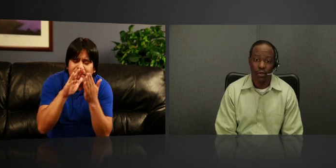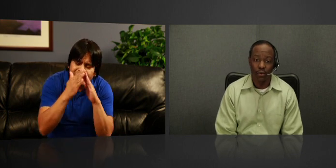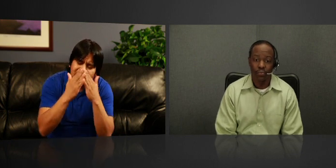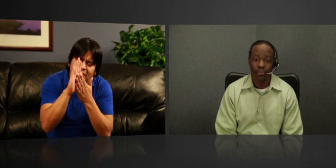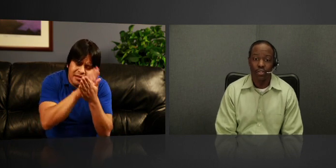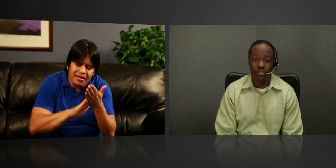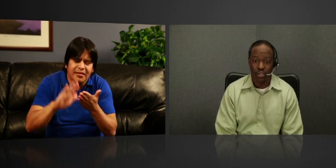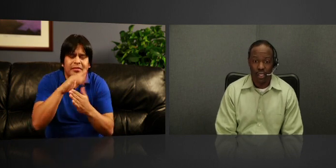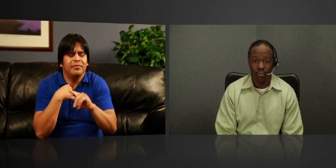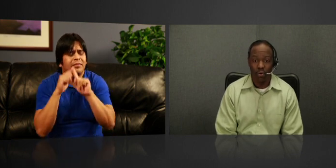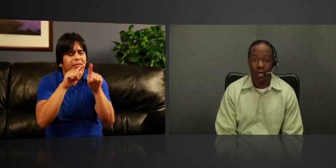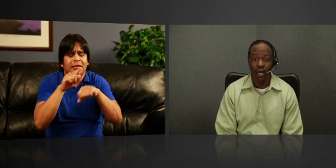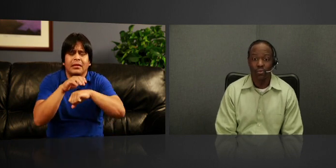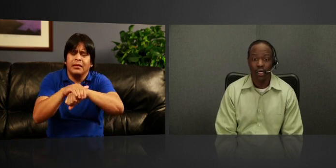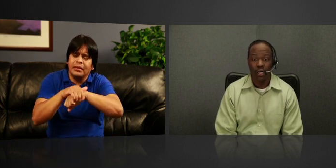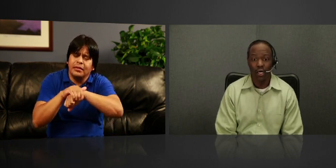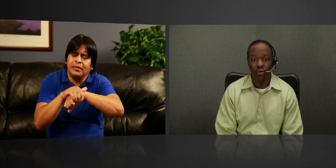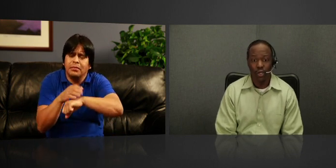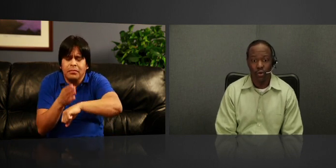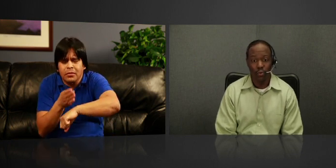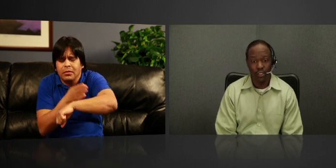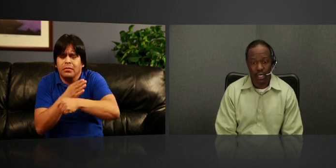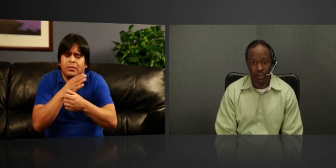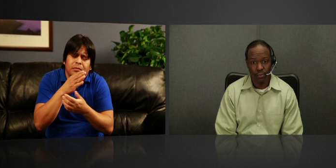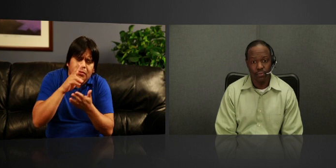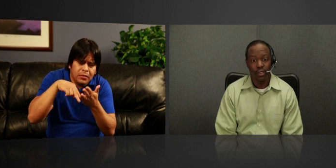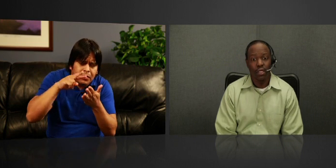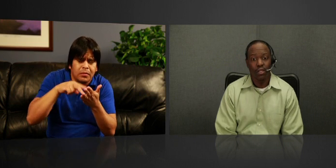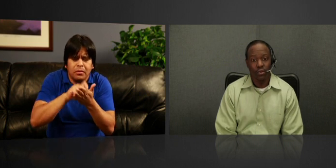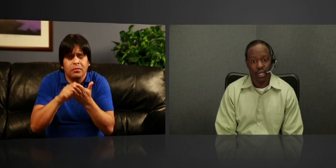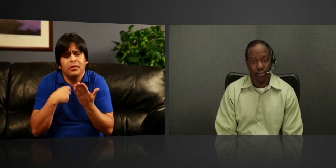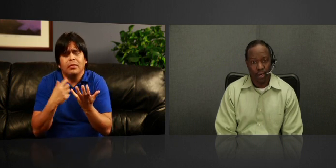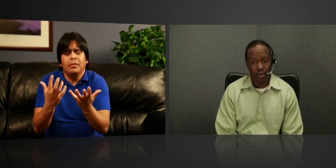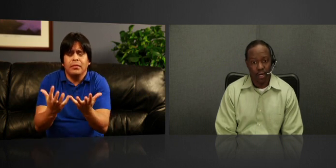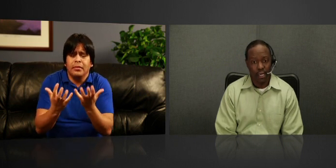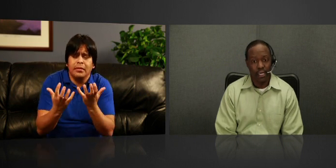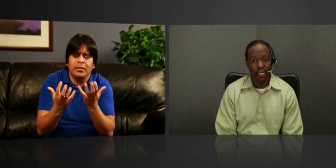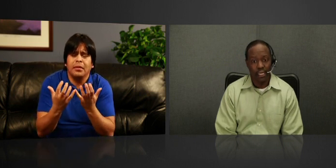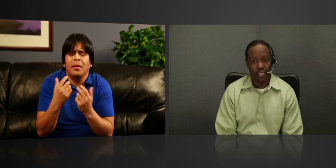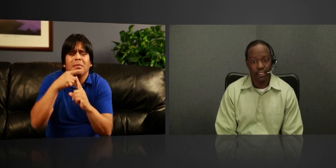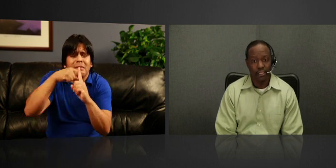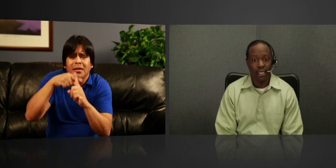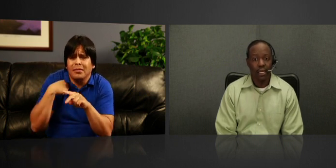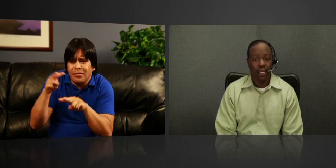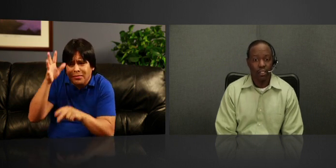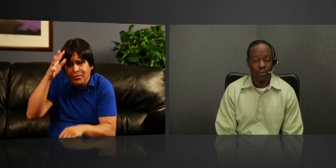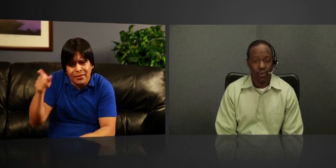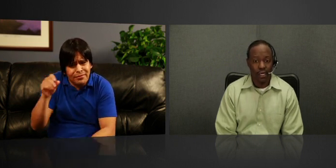Bueno si voy a una un colegio comunitario de dos años para mejorar el inglés